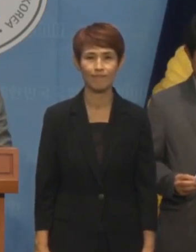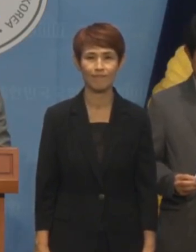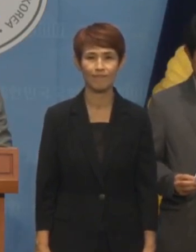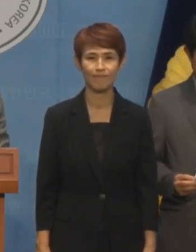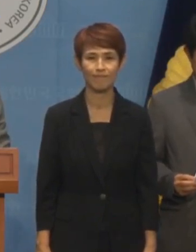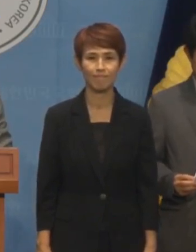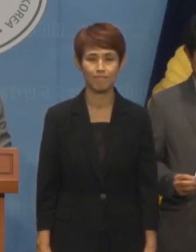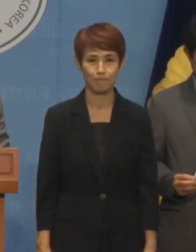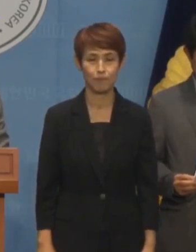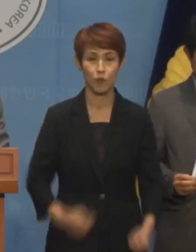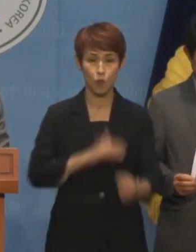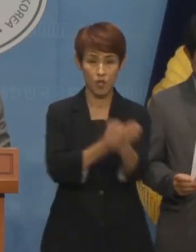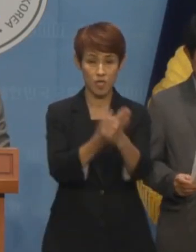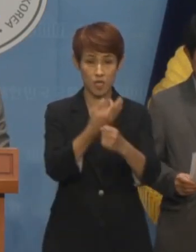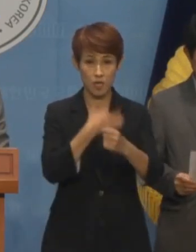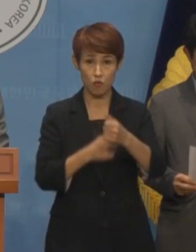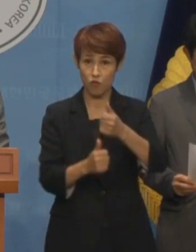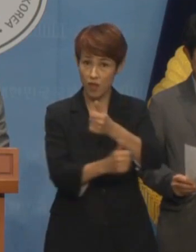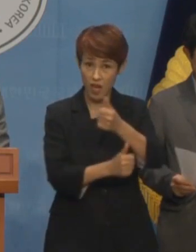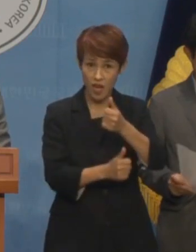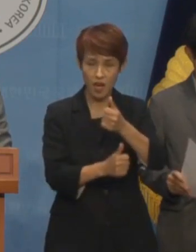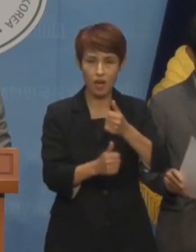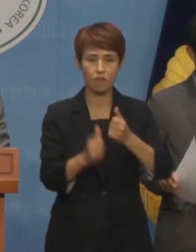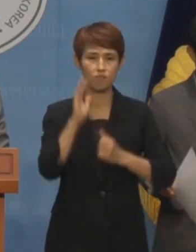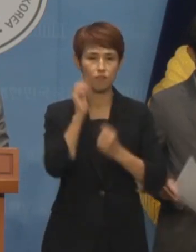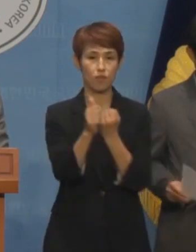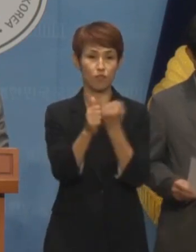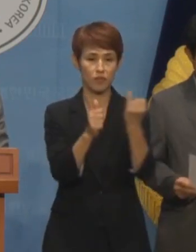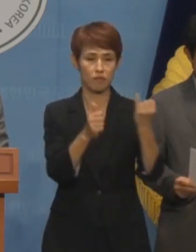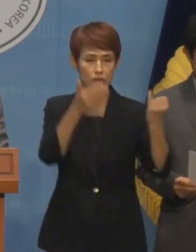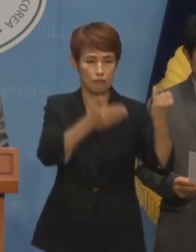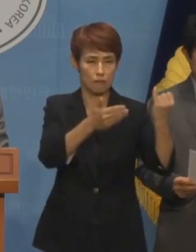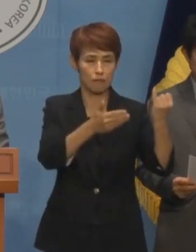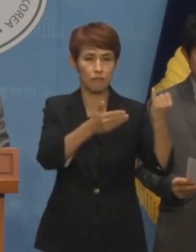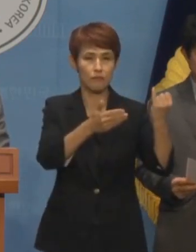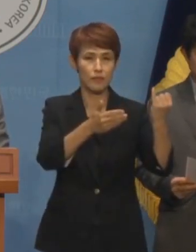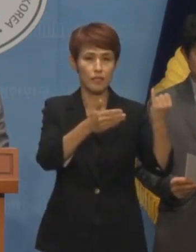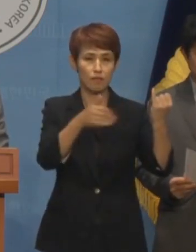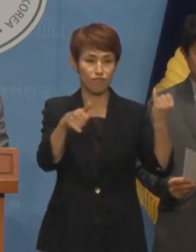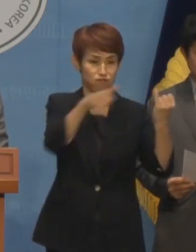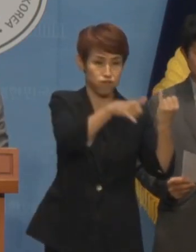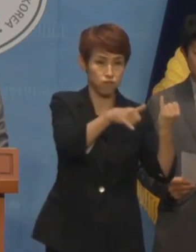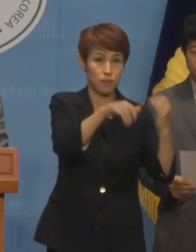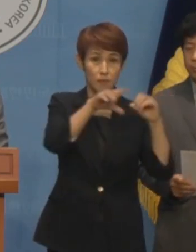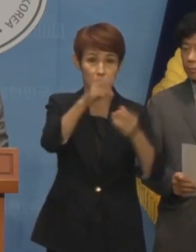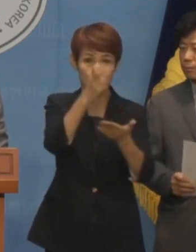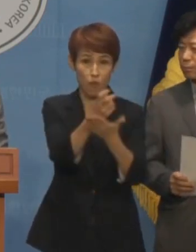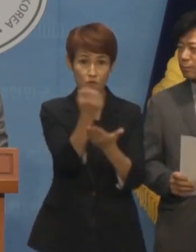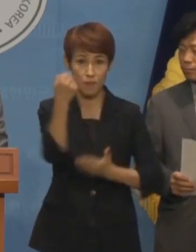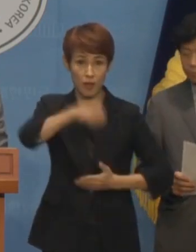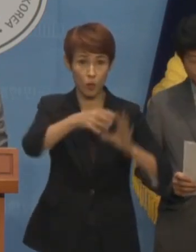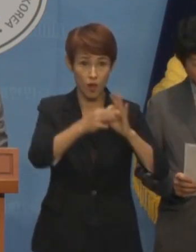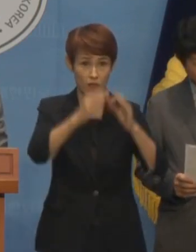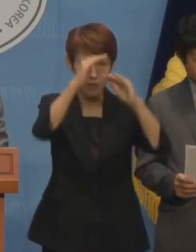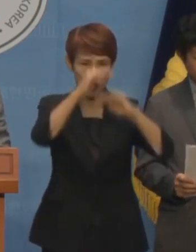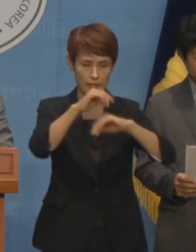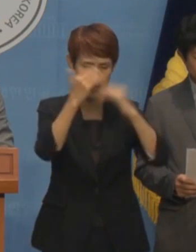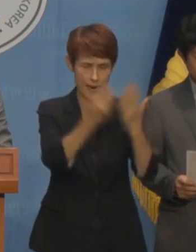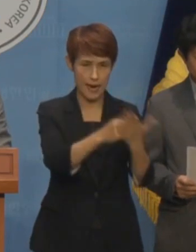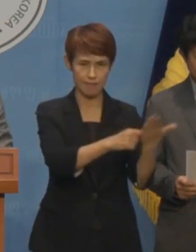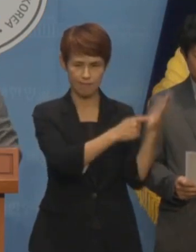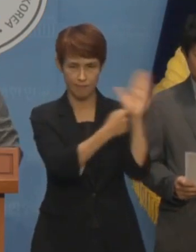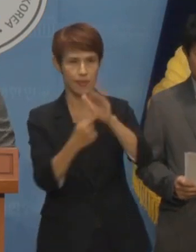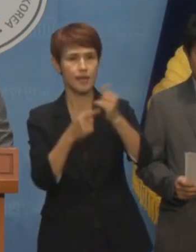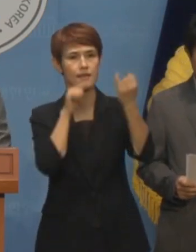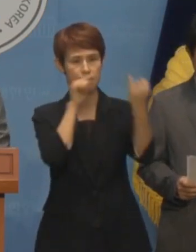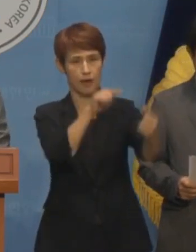네. 권익위는 김건희 여사 청탁금지법 위반 종결 처리의 모든 진상을 가감없이 공개하라.